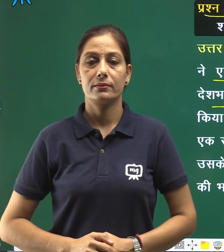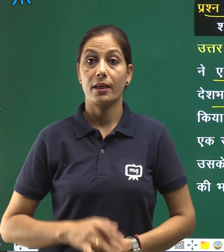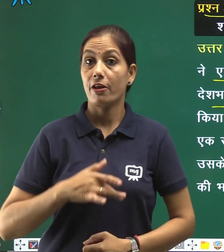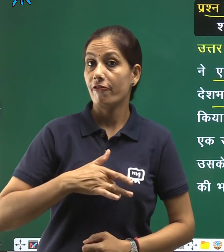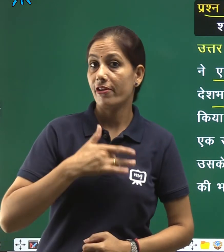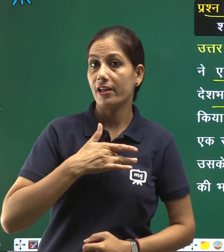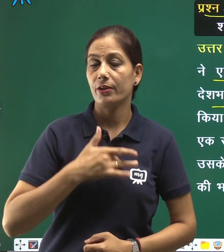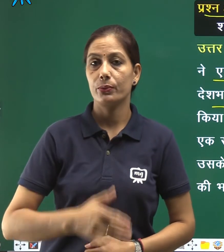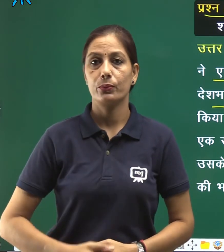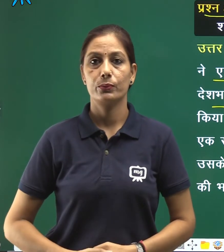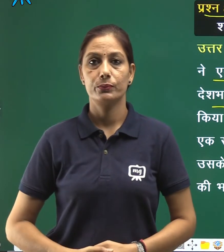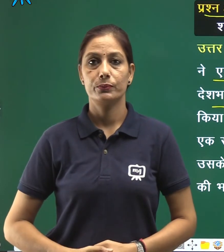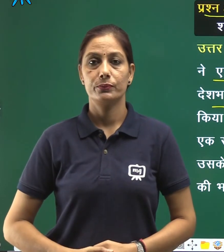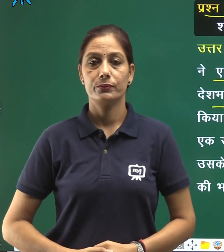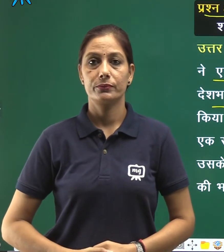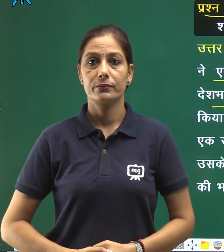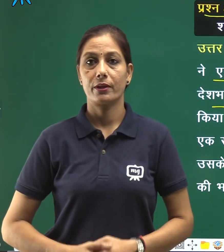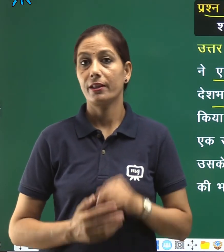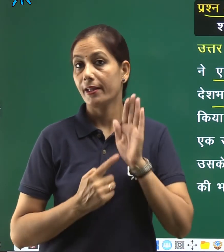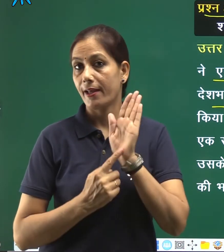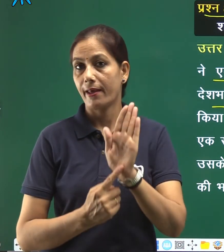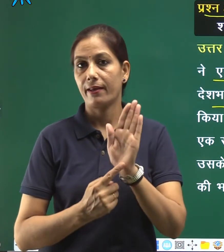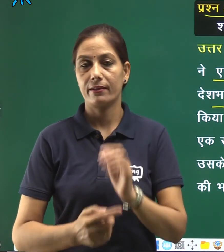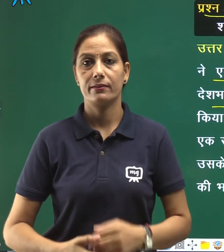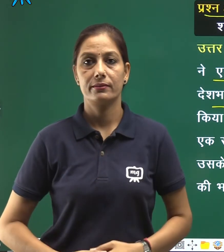भावना को व्यक्त किया है।